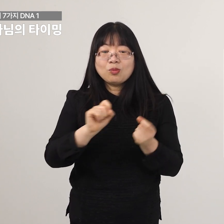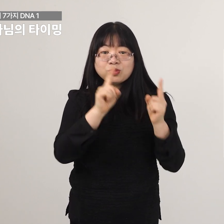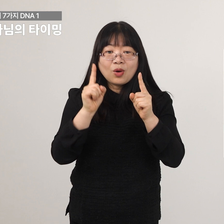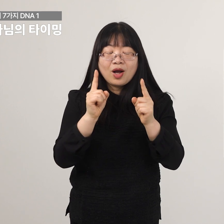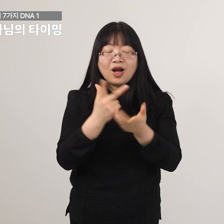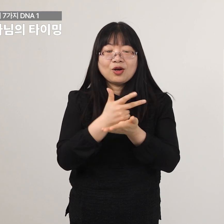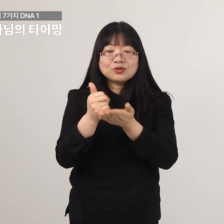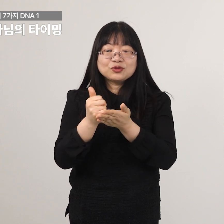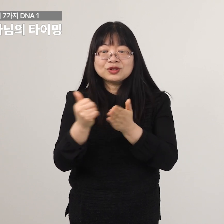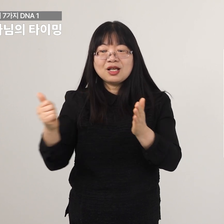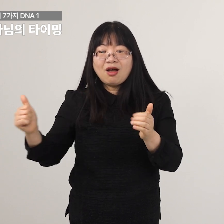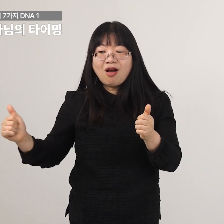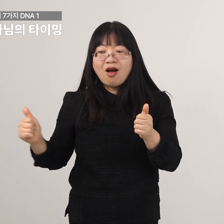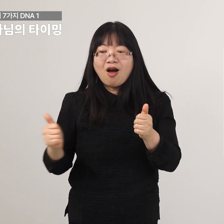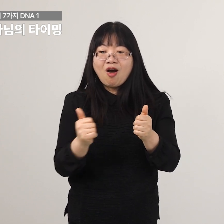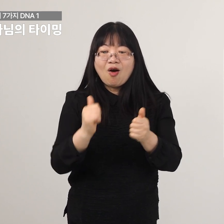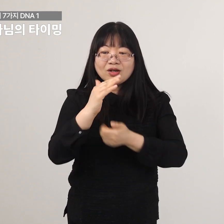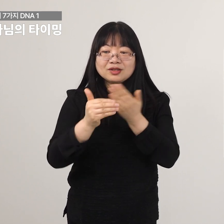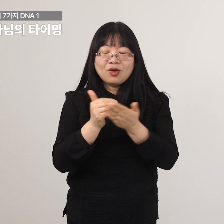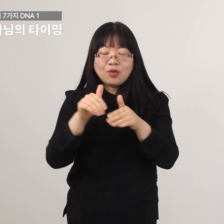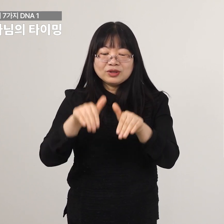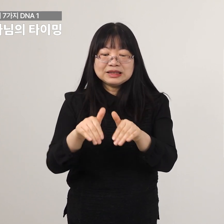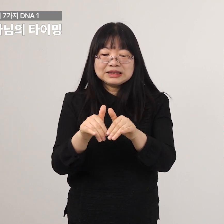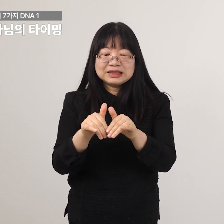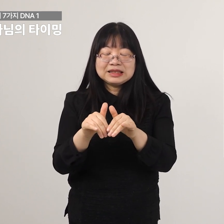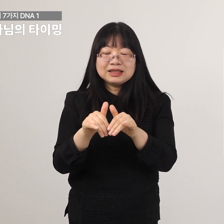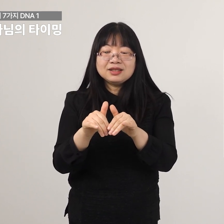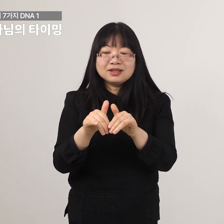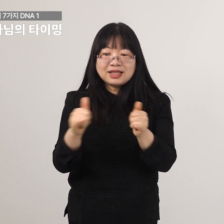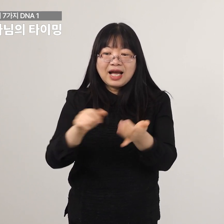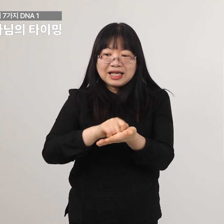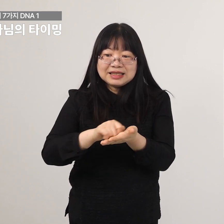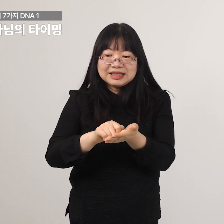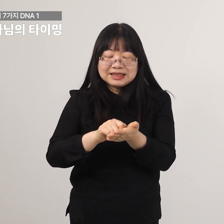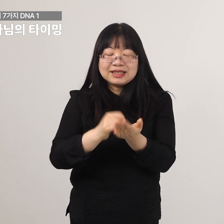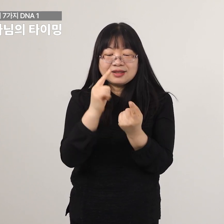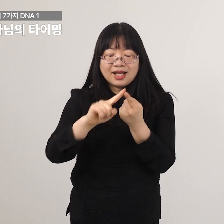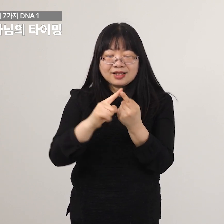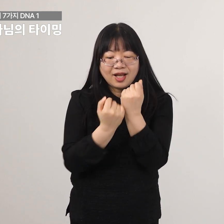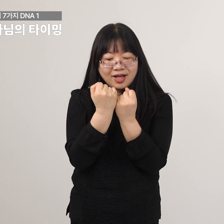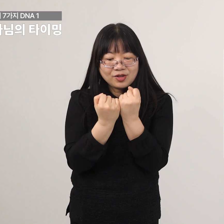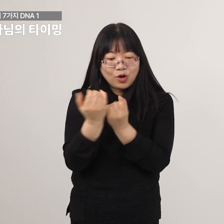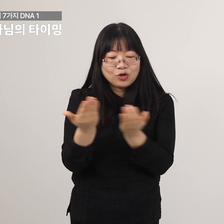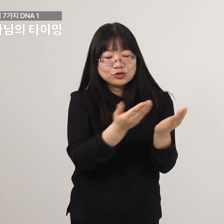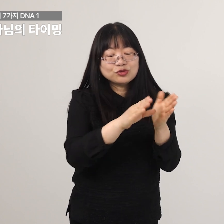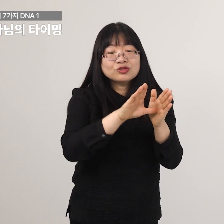주님이 선지자의 글들을 풀어주실 때